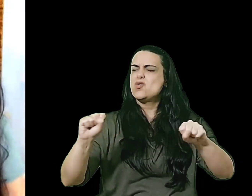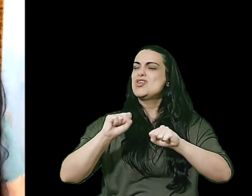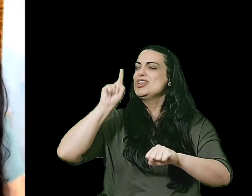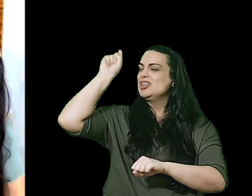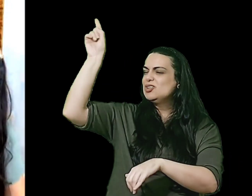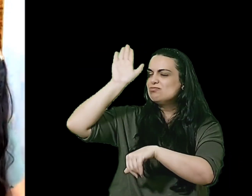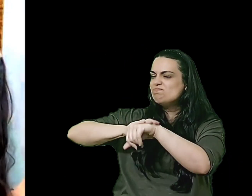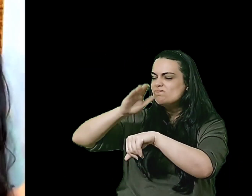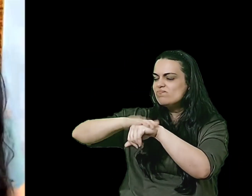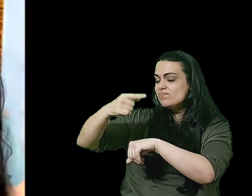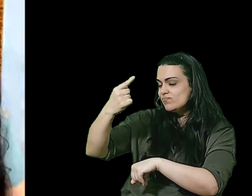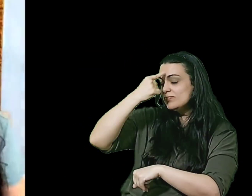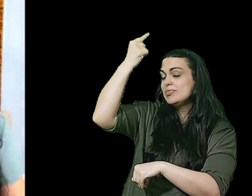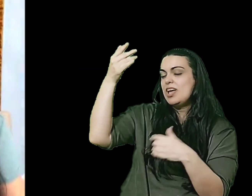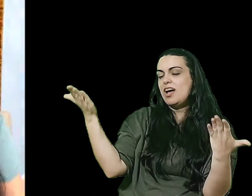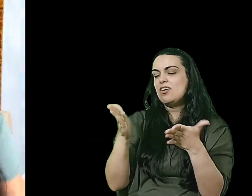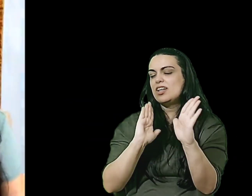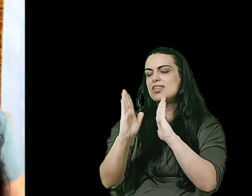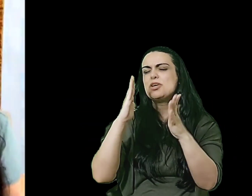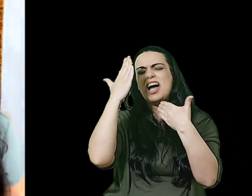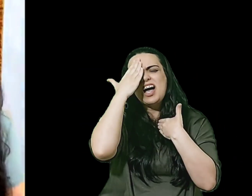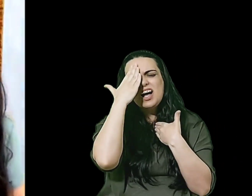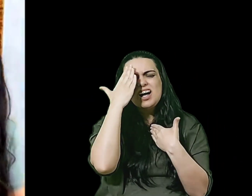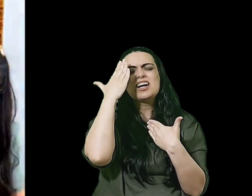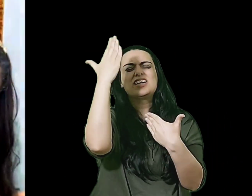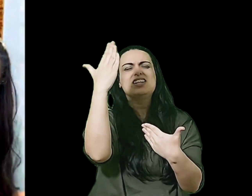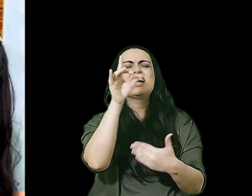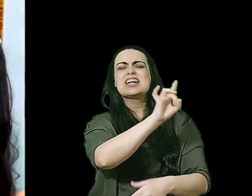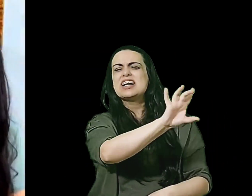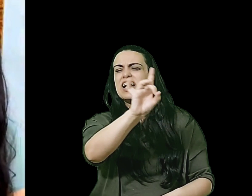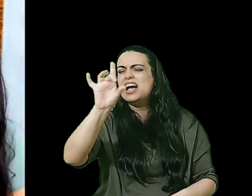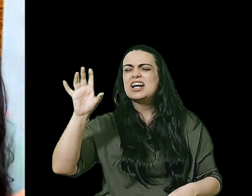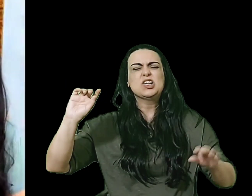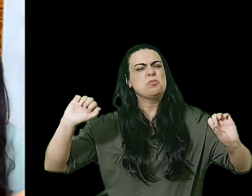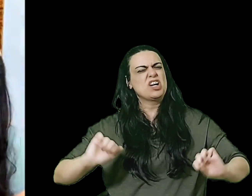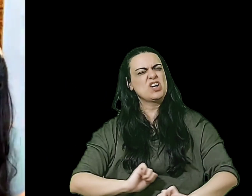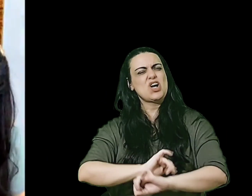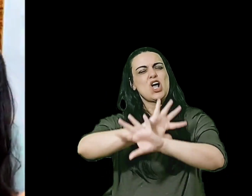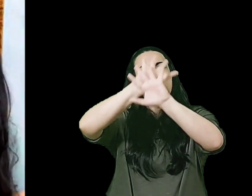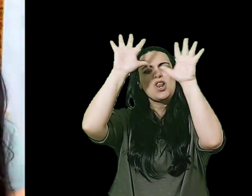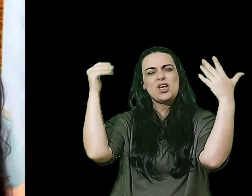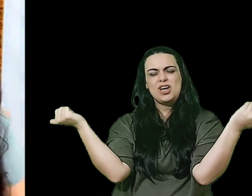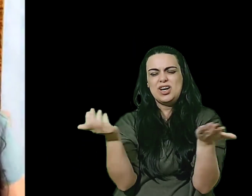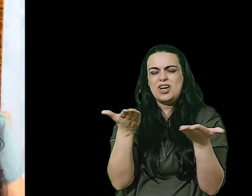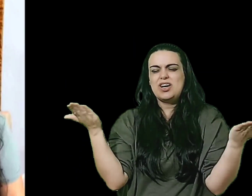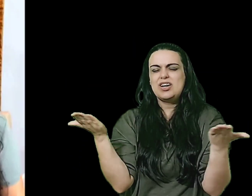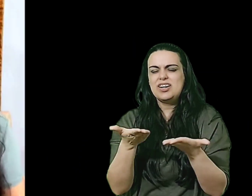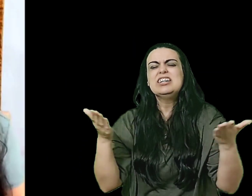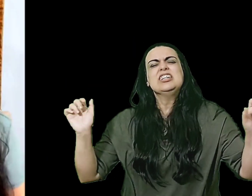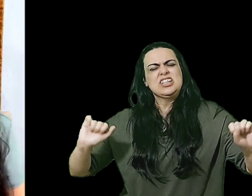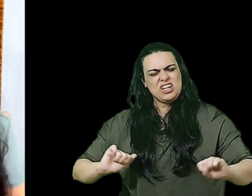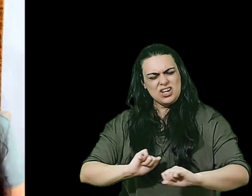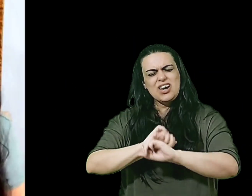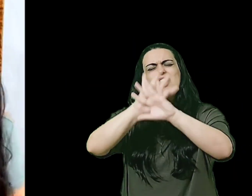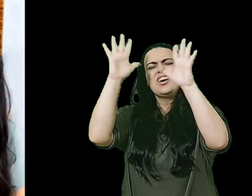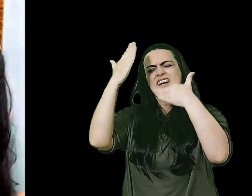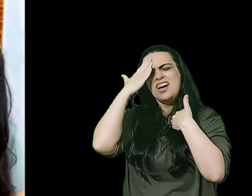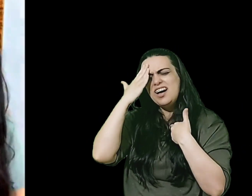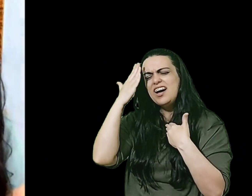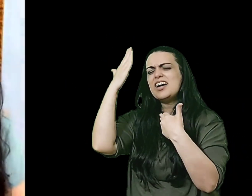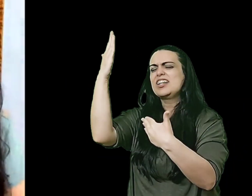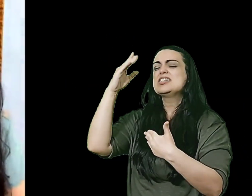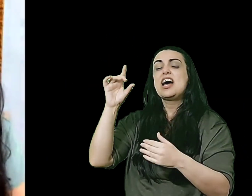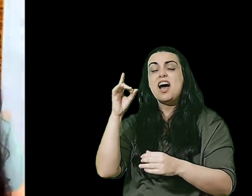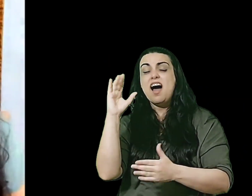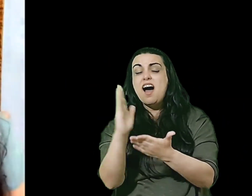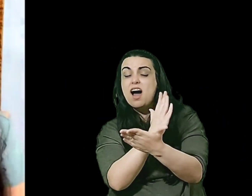movimento, daquilo que o Senhor nos propôs para esse tempo. Eu te rendo graças, cada uma delas te glorifica nessa hora. Elas te